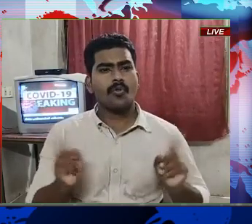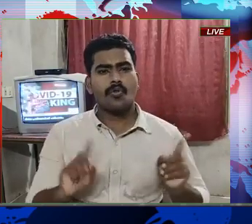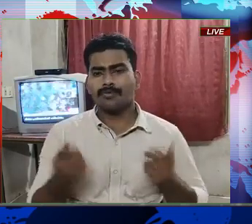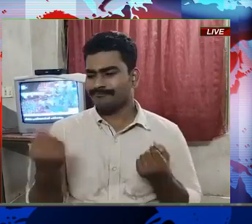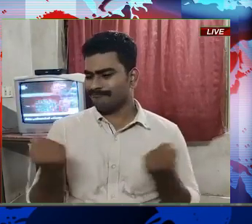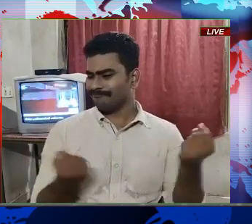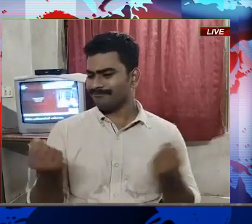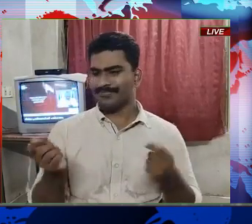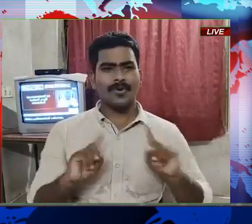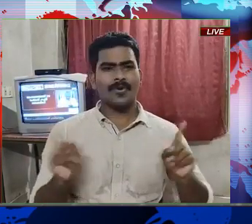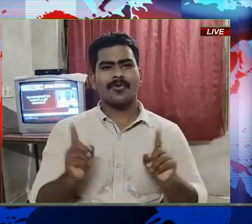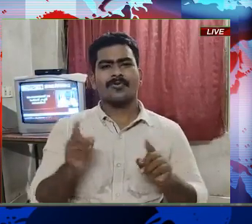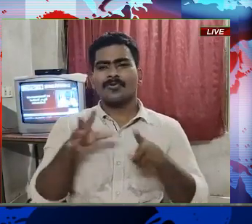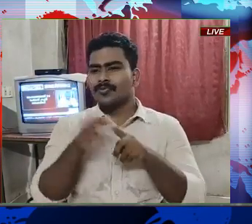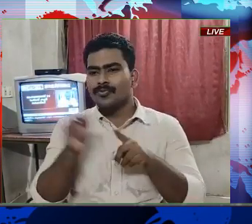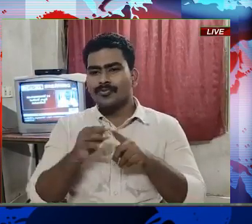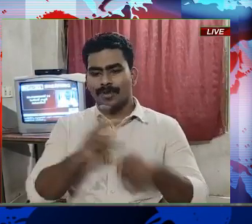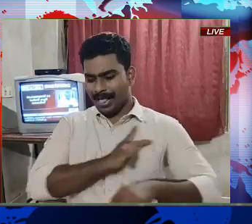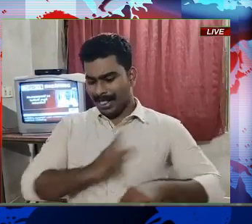തുടരേണ്ടതായിട്ടുണ്ട്.